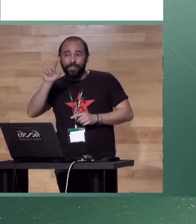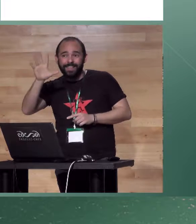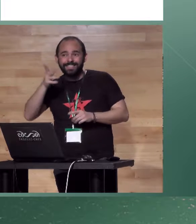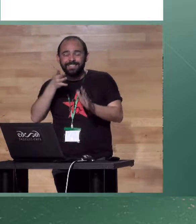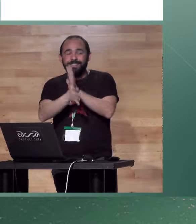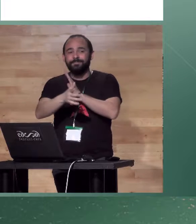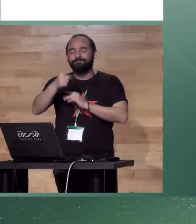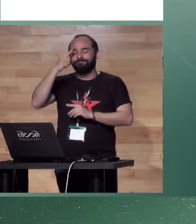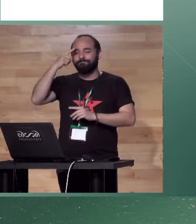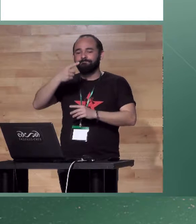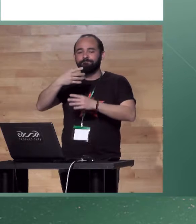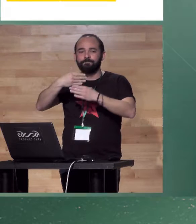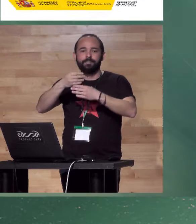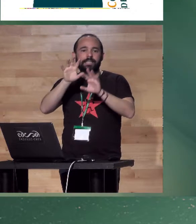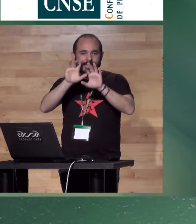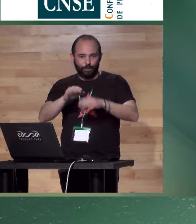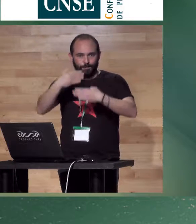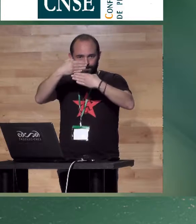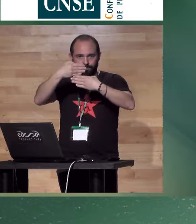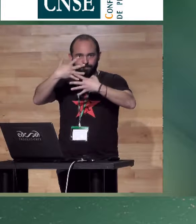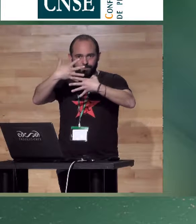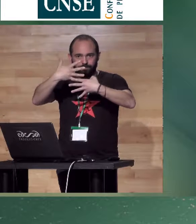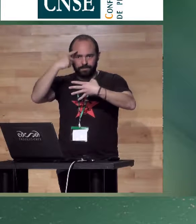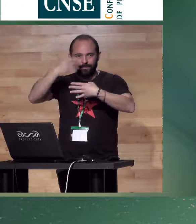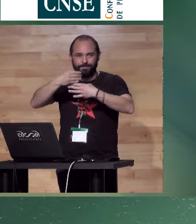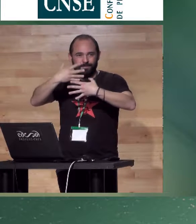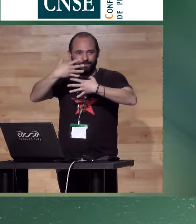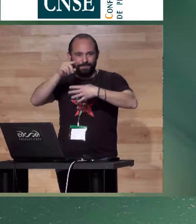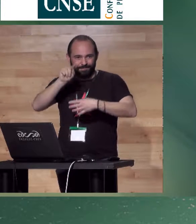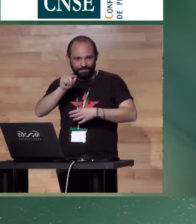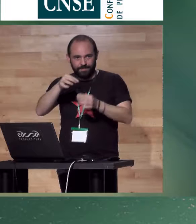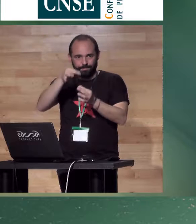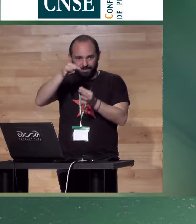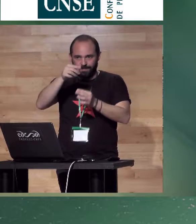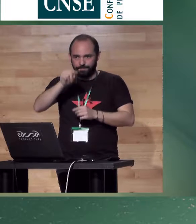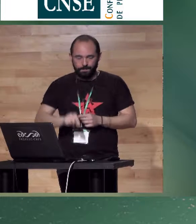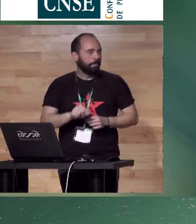e interlineado de 1,5. ¿Vale? Sabéis el